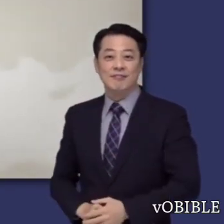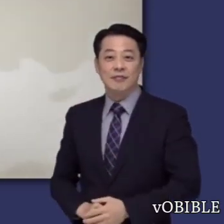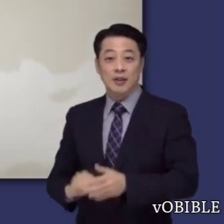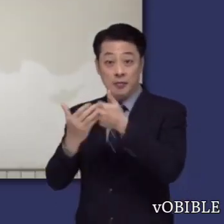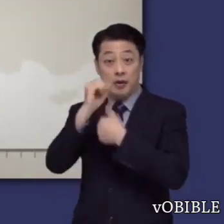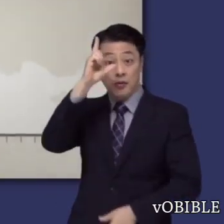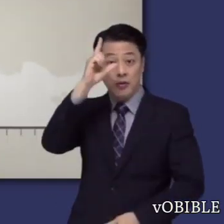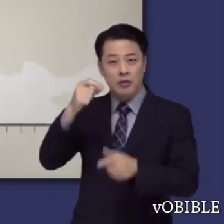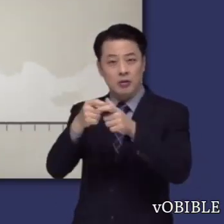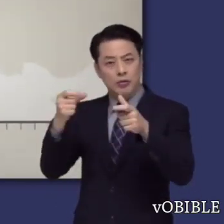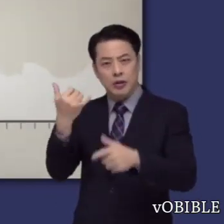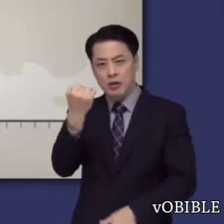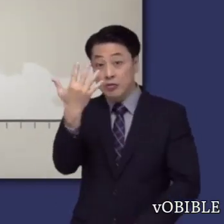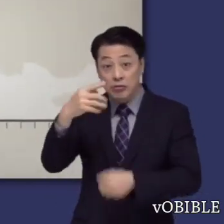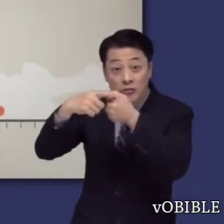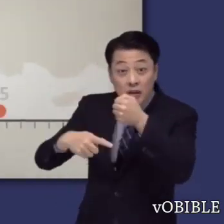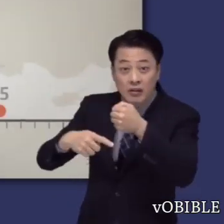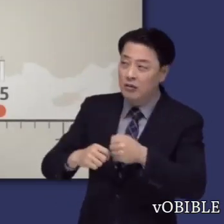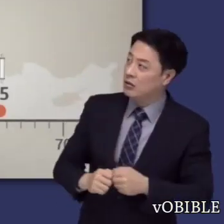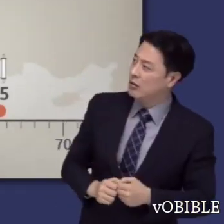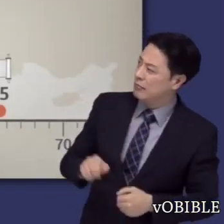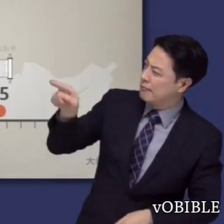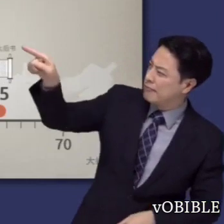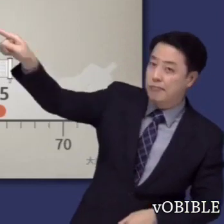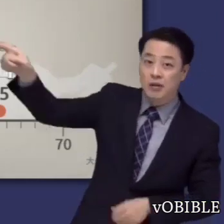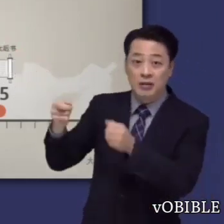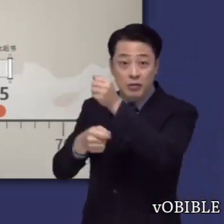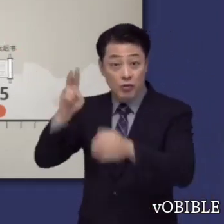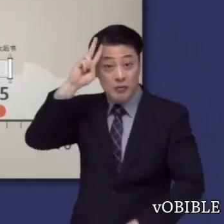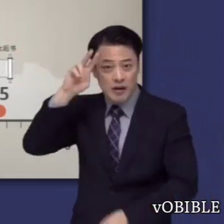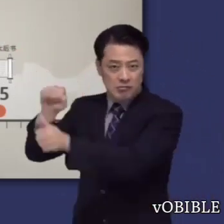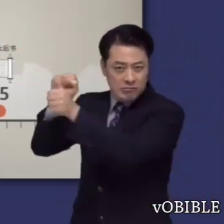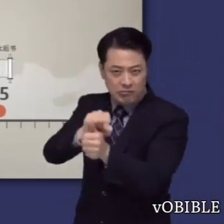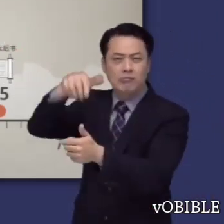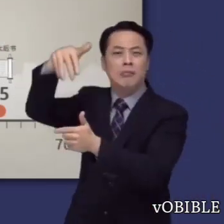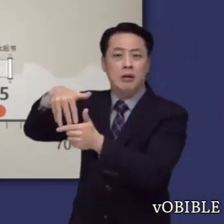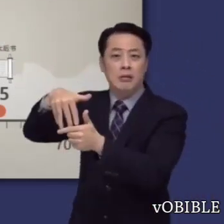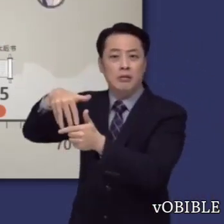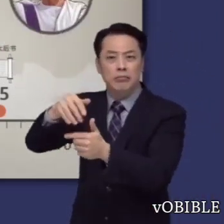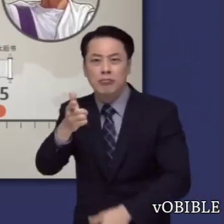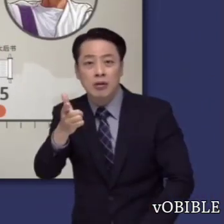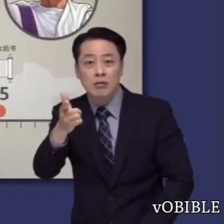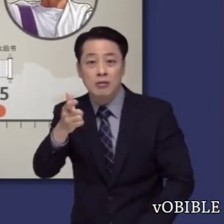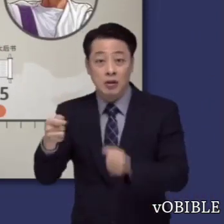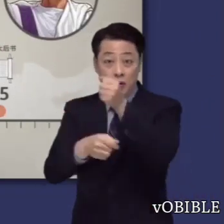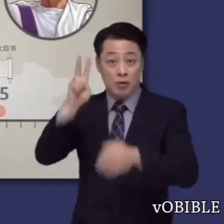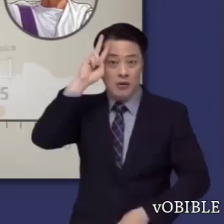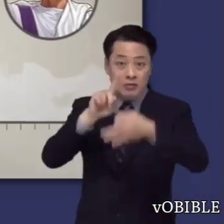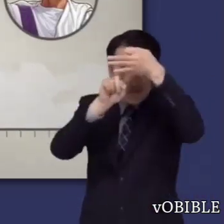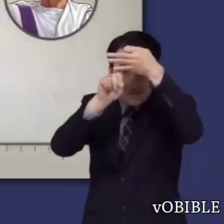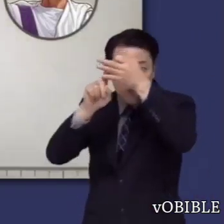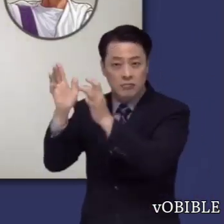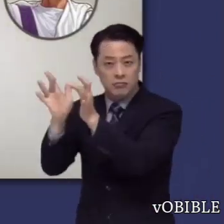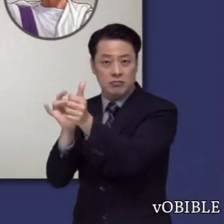保罗在罗马写下提摩太后书，当时大约是公元65年，罗马皇